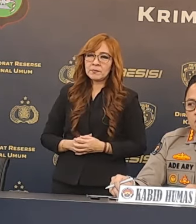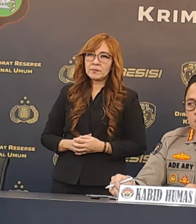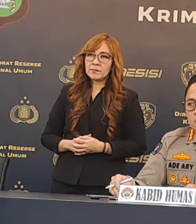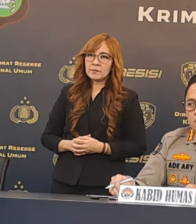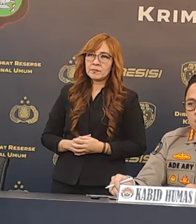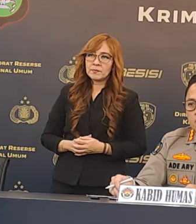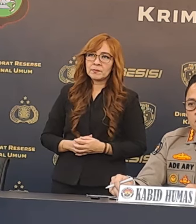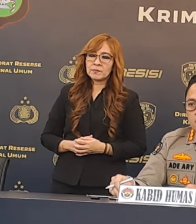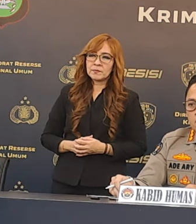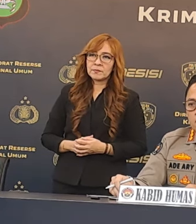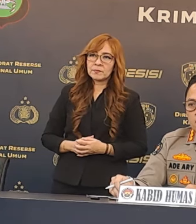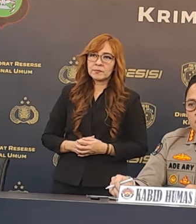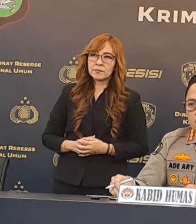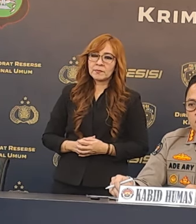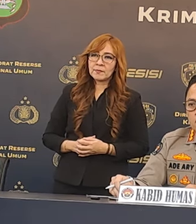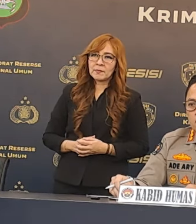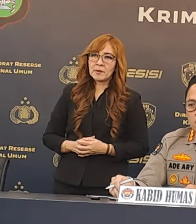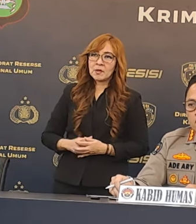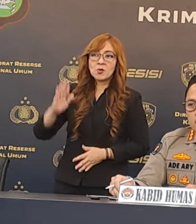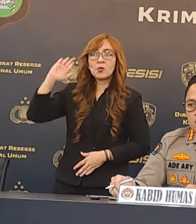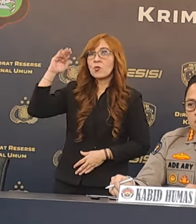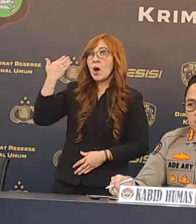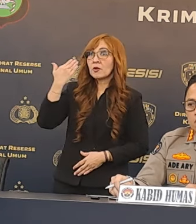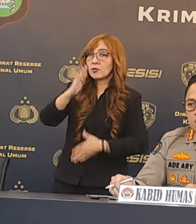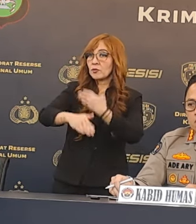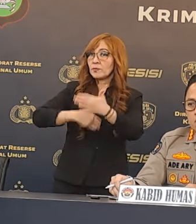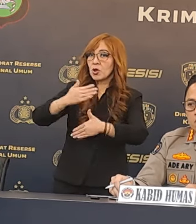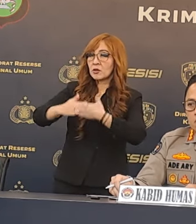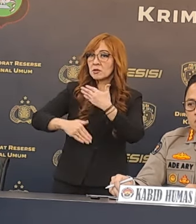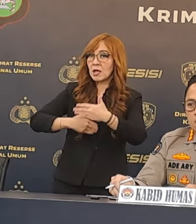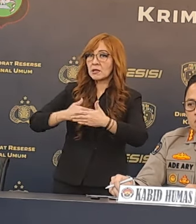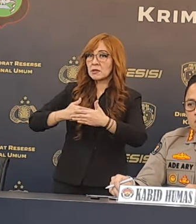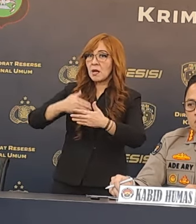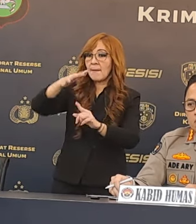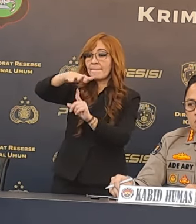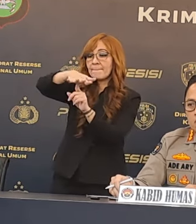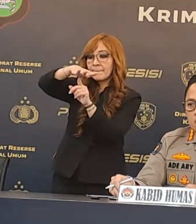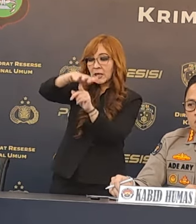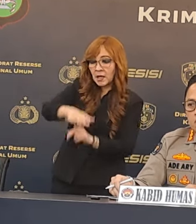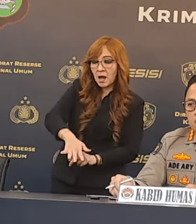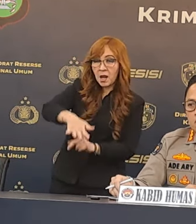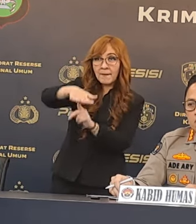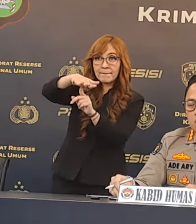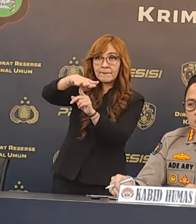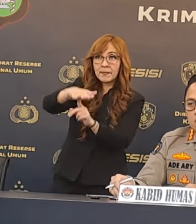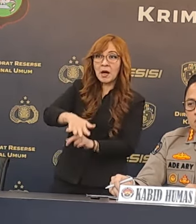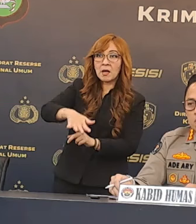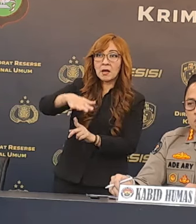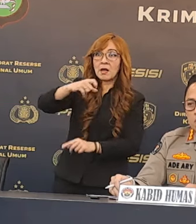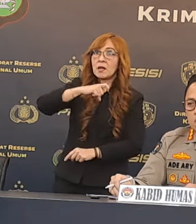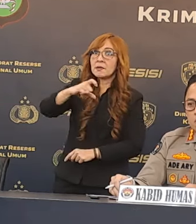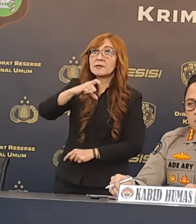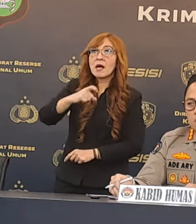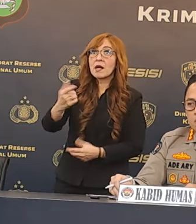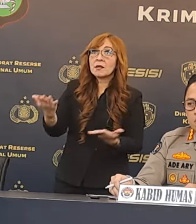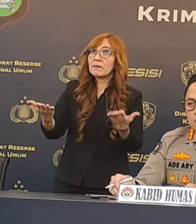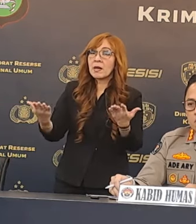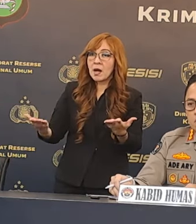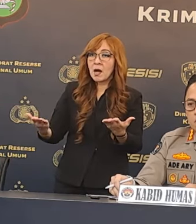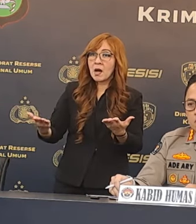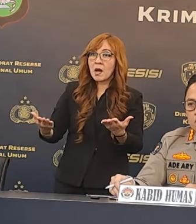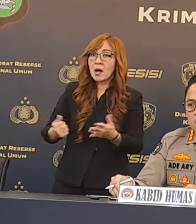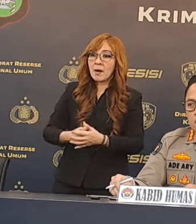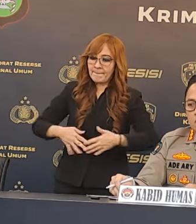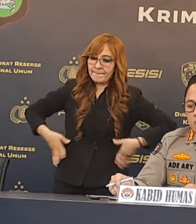Adapun pada saat proses menenggelamkan tersebut dengan cara memegang